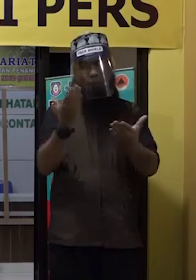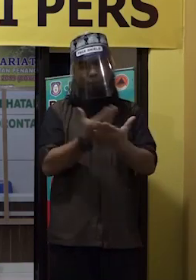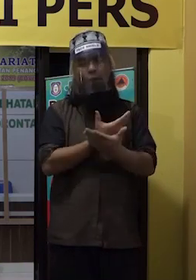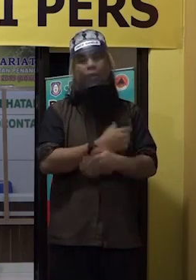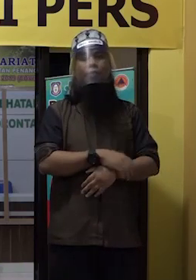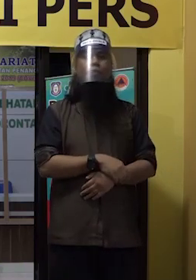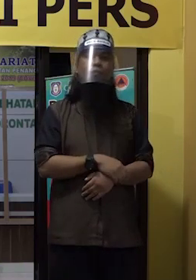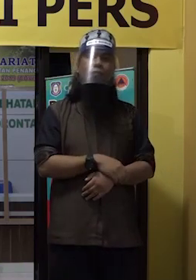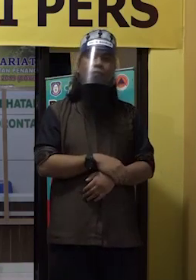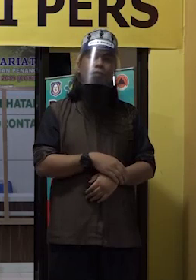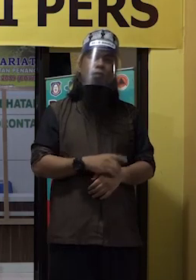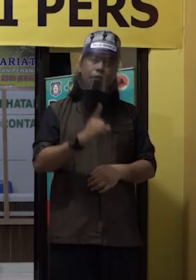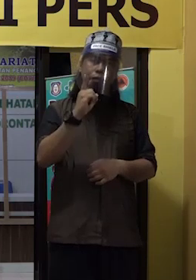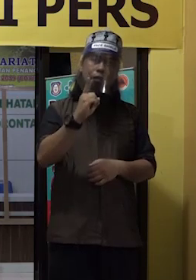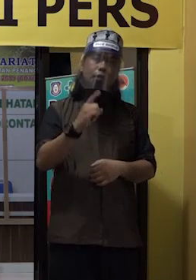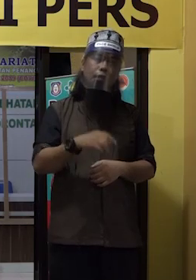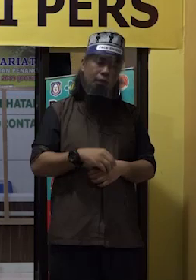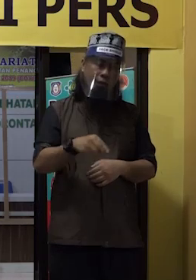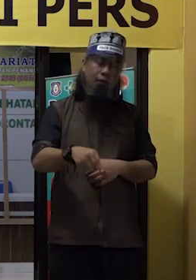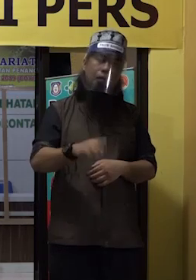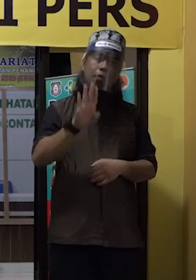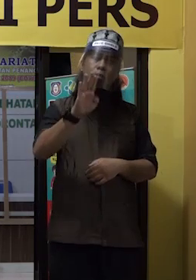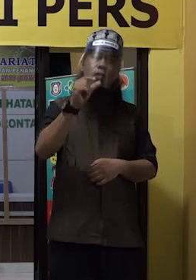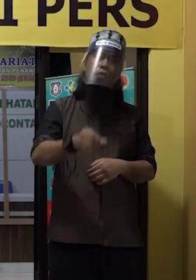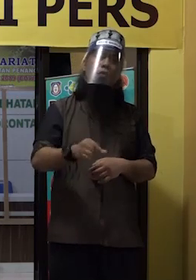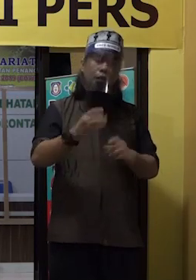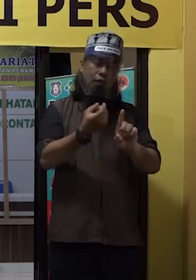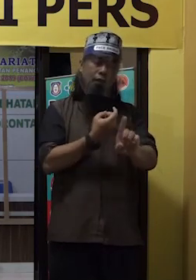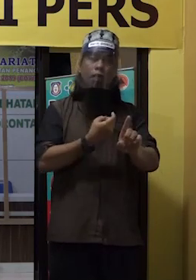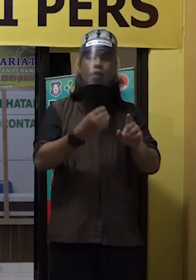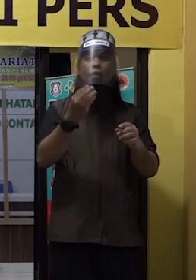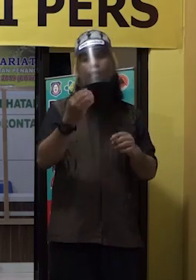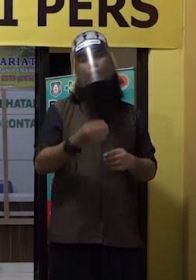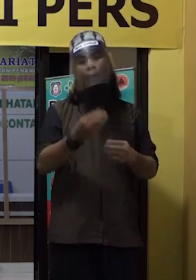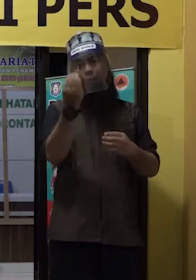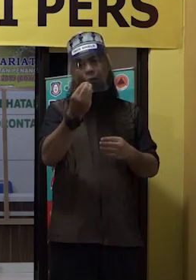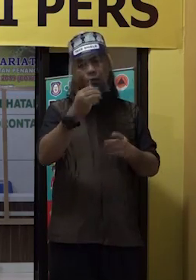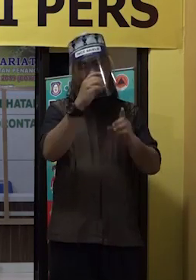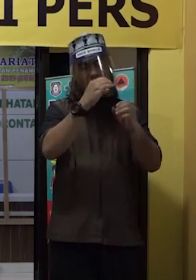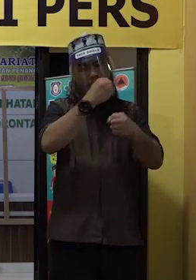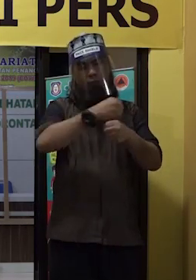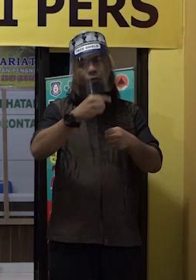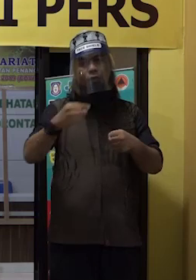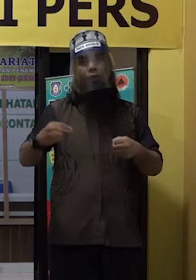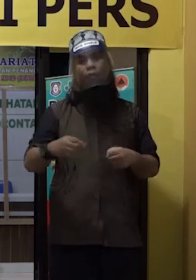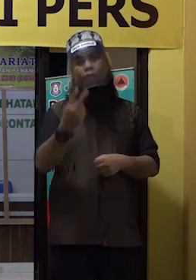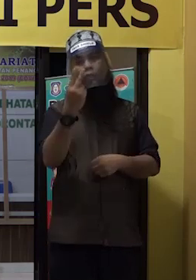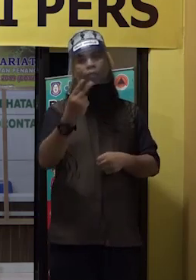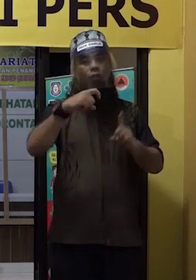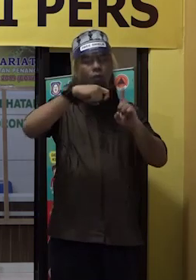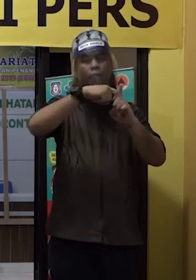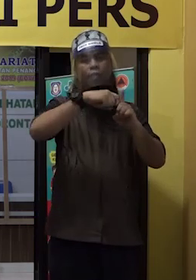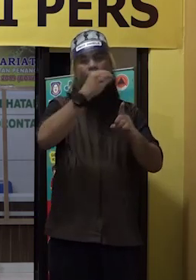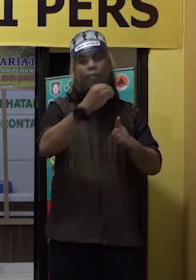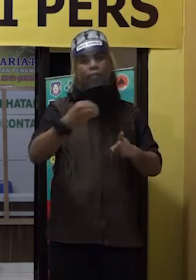dari 4 pasien dari Kota Gorontalo, 1 dari Kabupaten Gorontalo dan 1